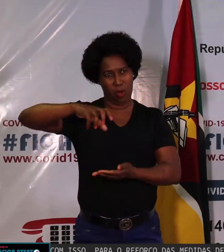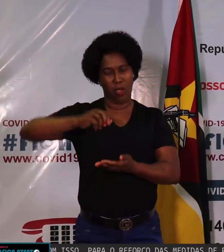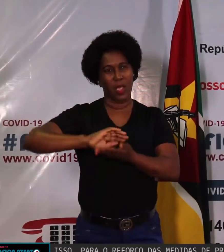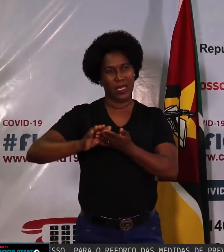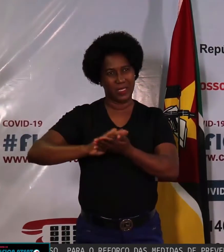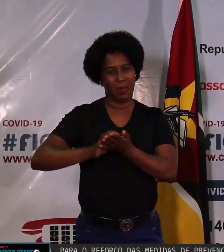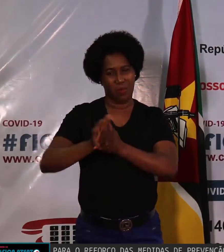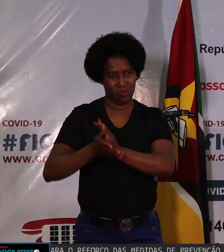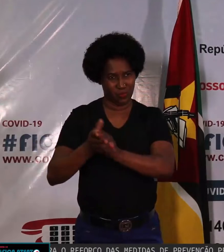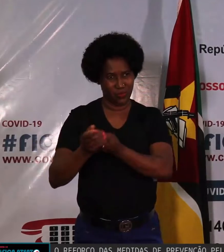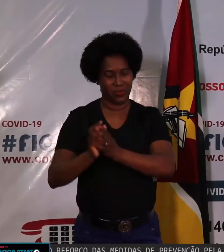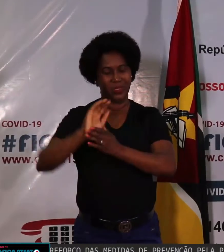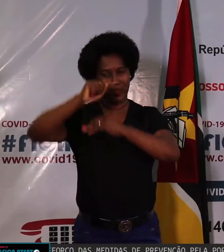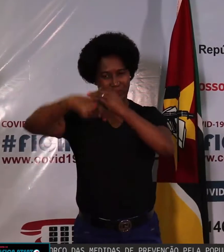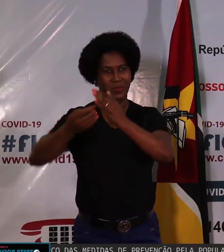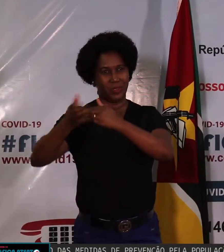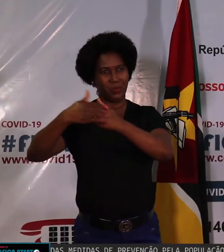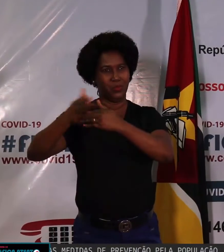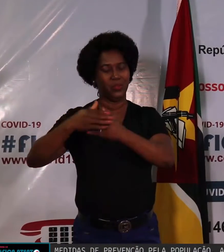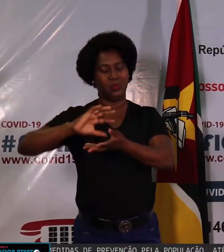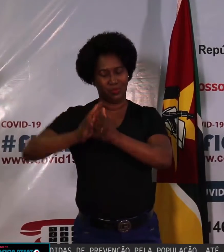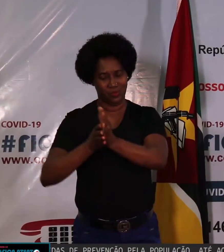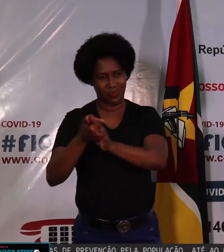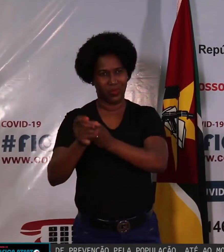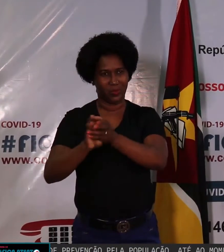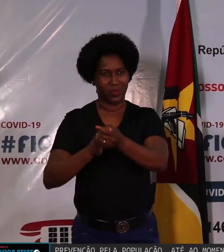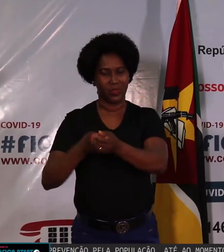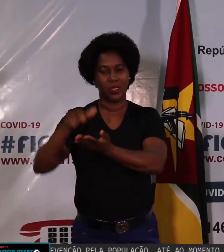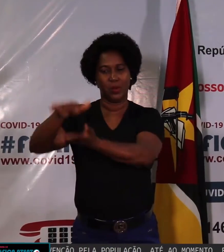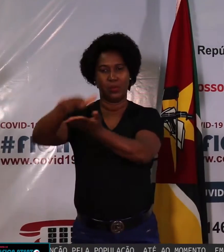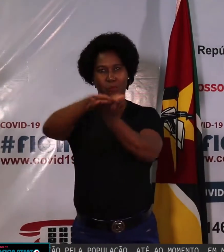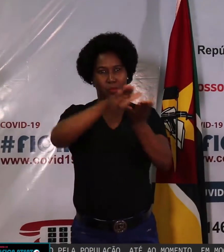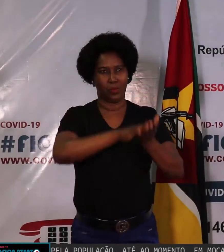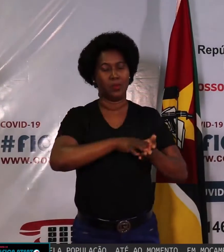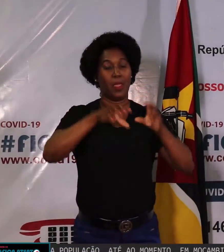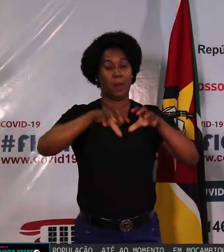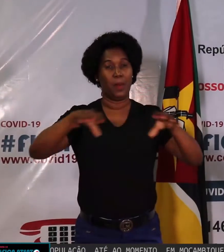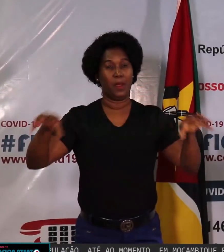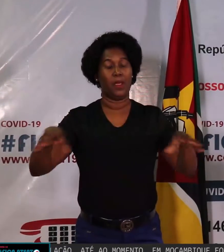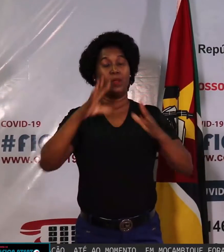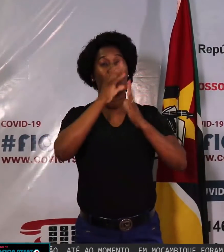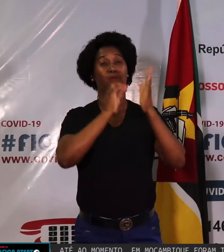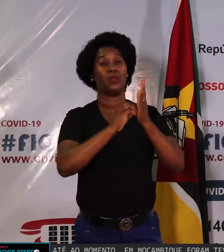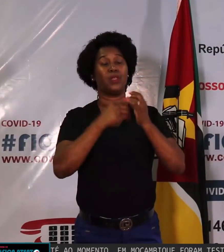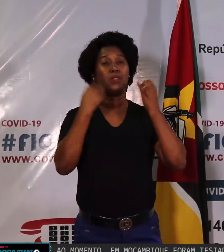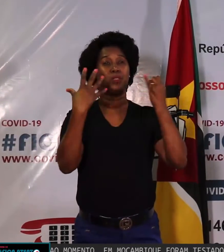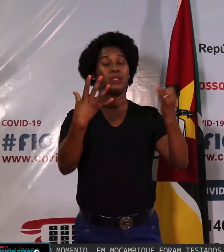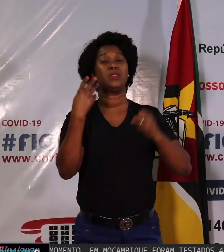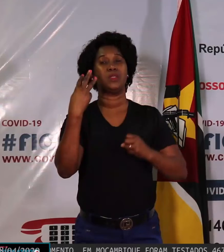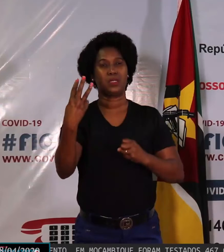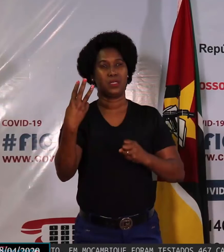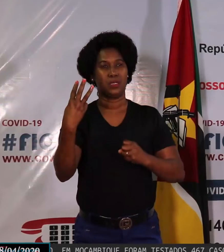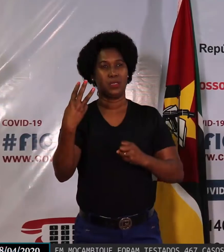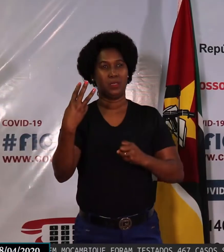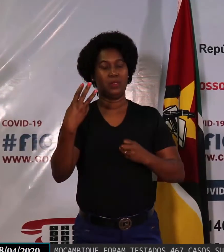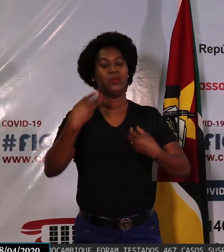entrada destes setores, a nível dos 63 mercados formais a nível da cidade.